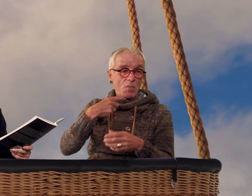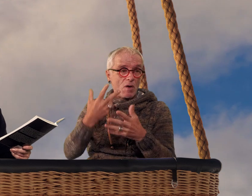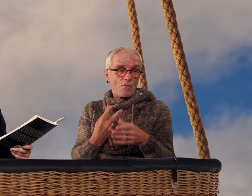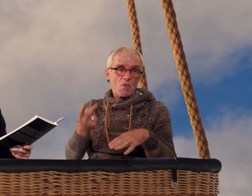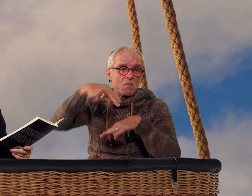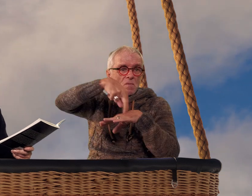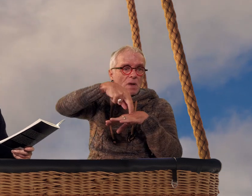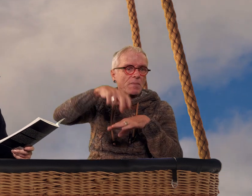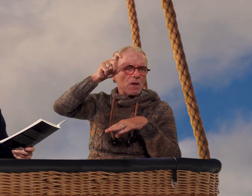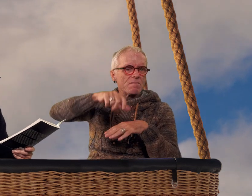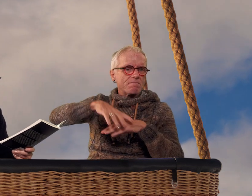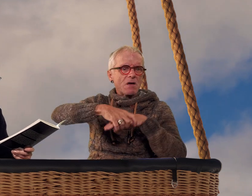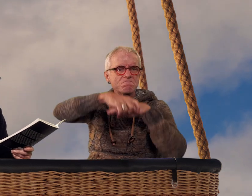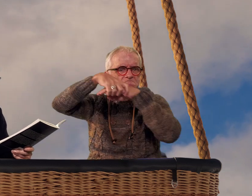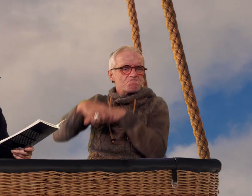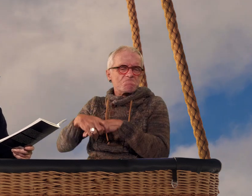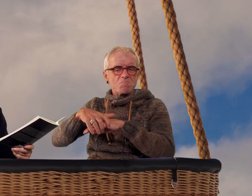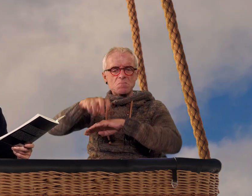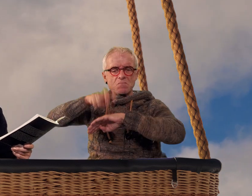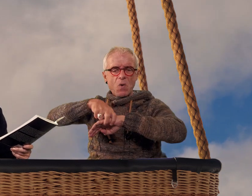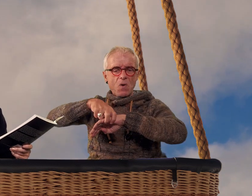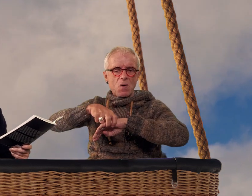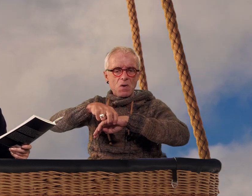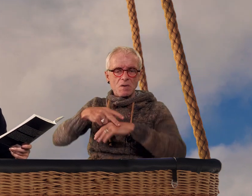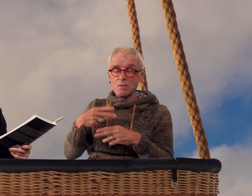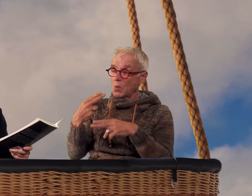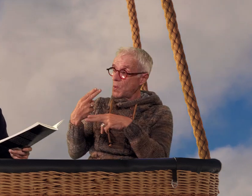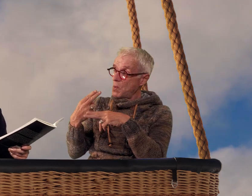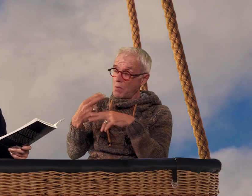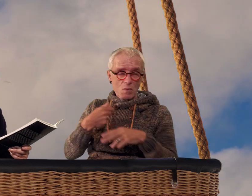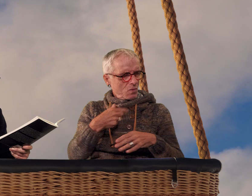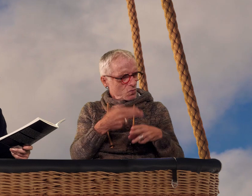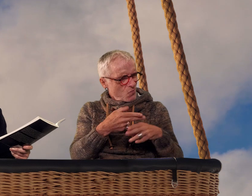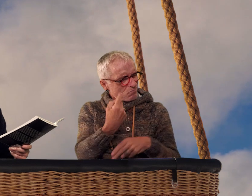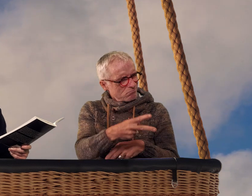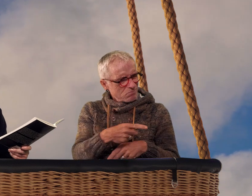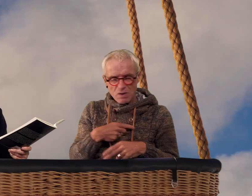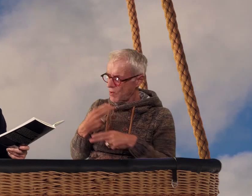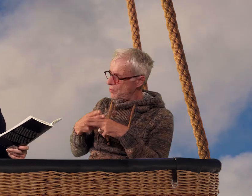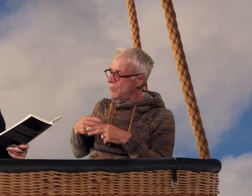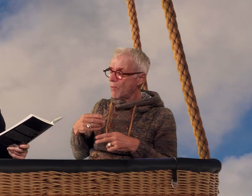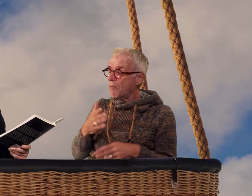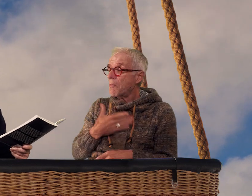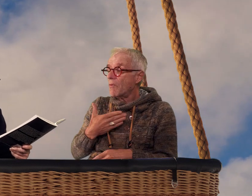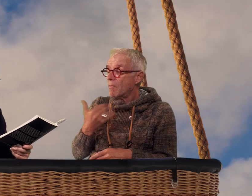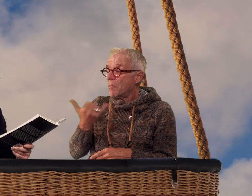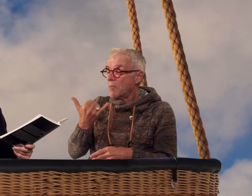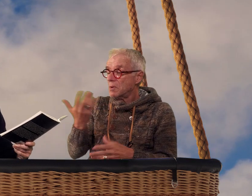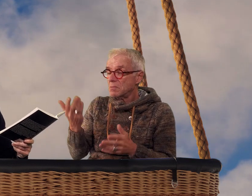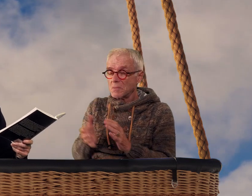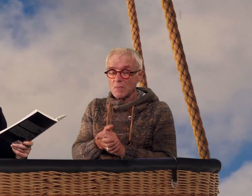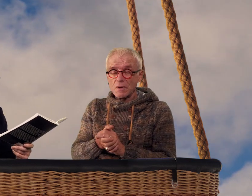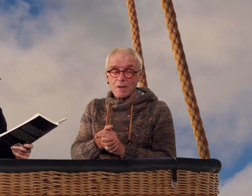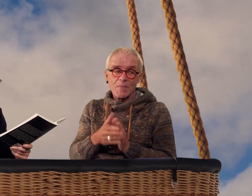lever, mais une main vigoureuse me cloua sur mon banc. « Votre nom ? » demandai-je. « Mon nom ? » vous importe ? »